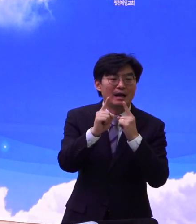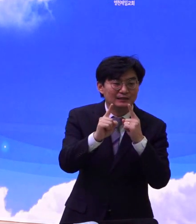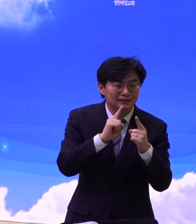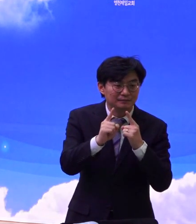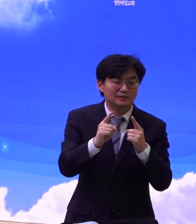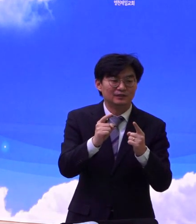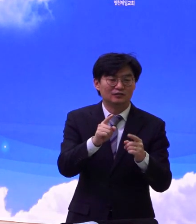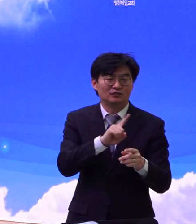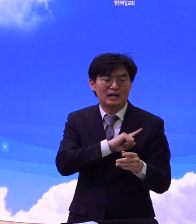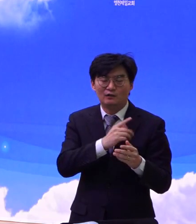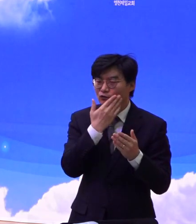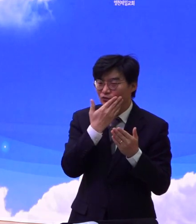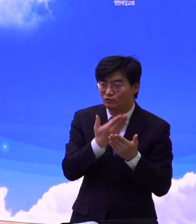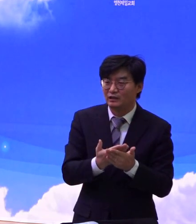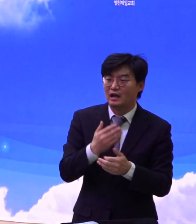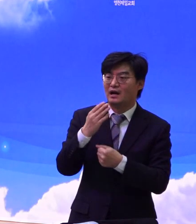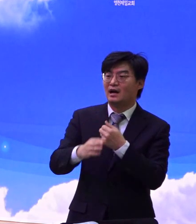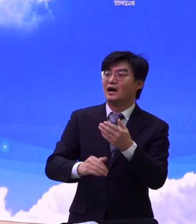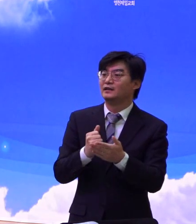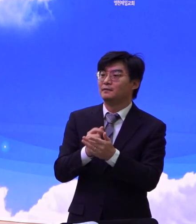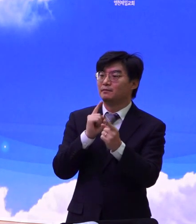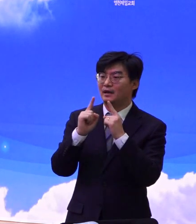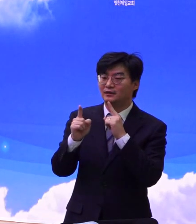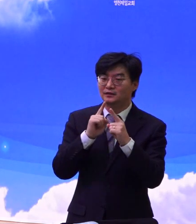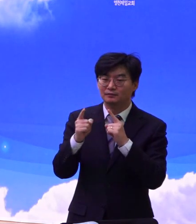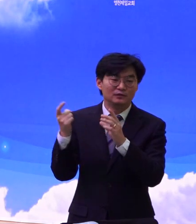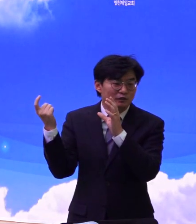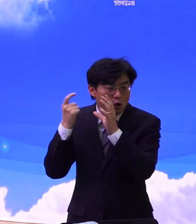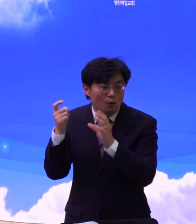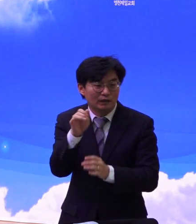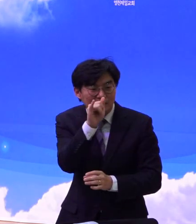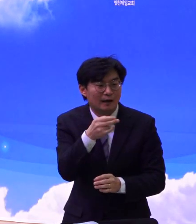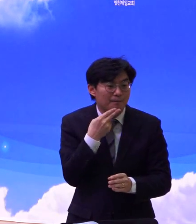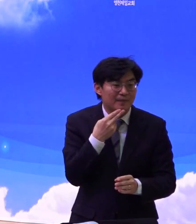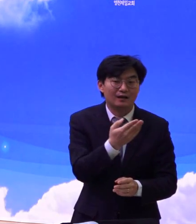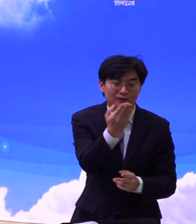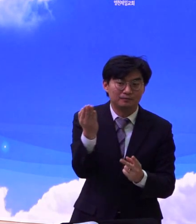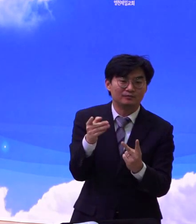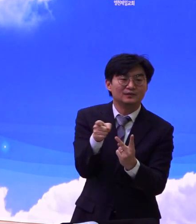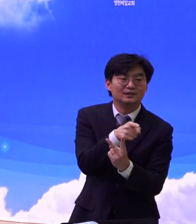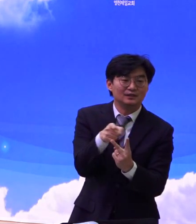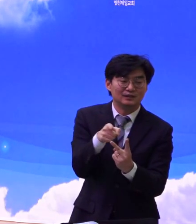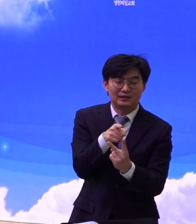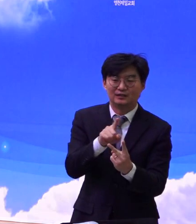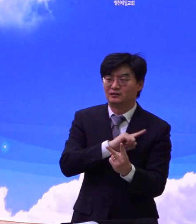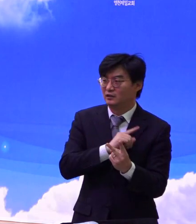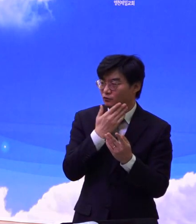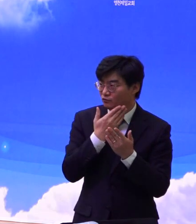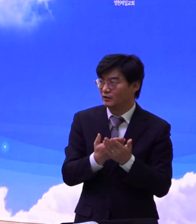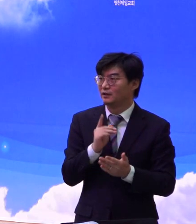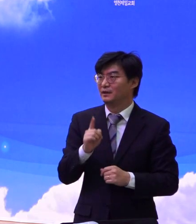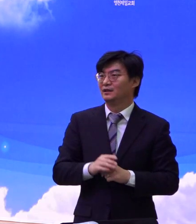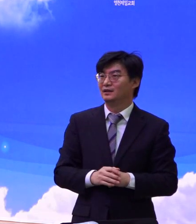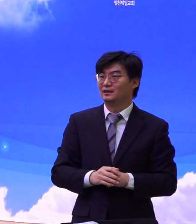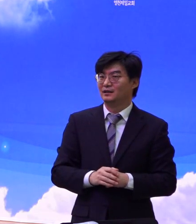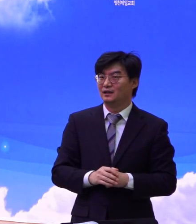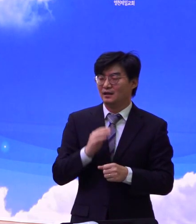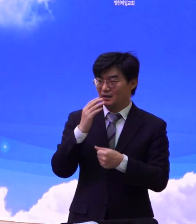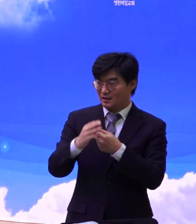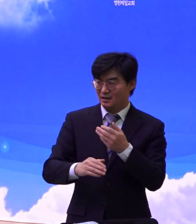약속의 땅을 점령할 하나님의 백성에게 필요한 것은 하나님께서 보실 때에 하나님의 말씀 그것을